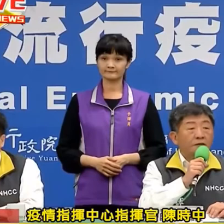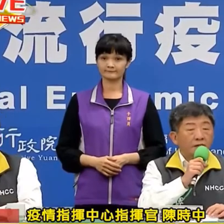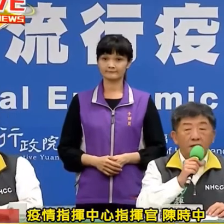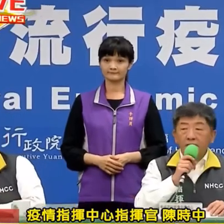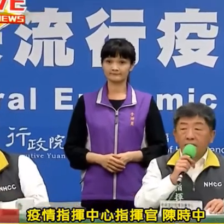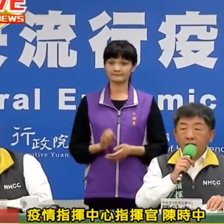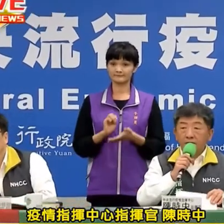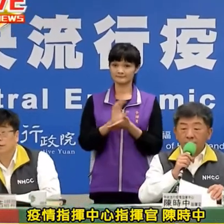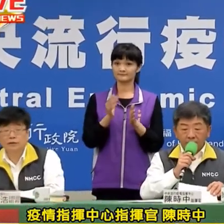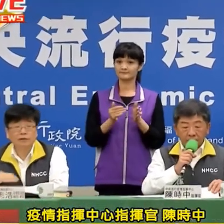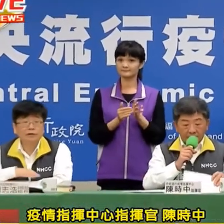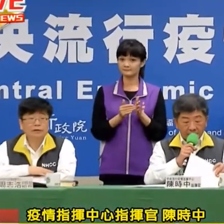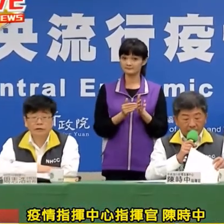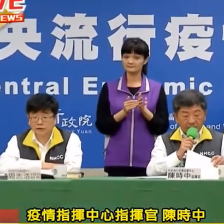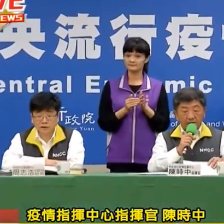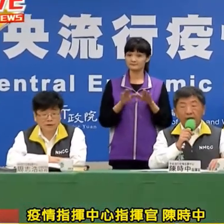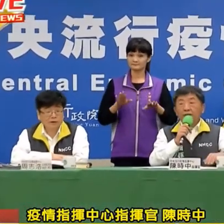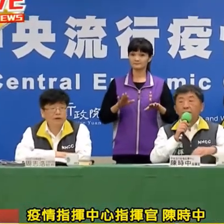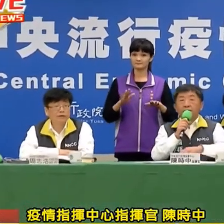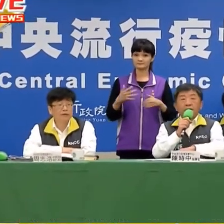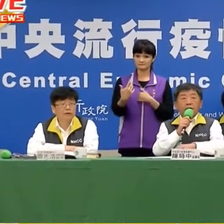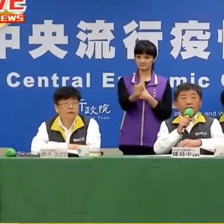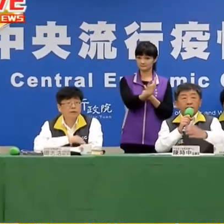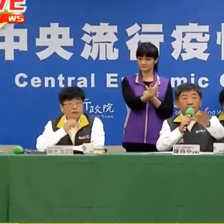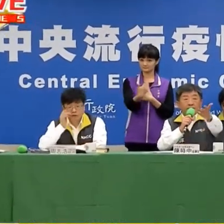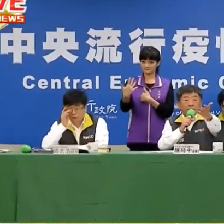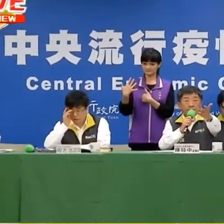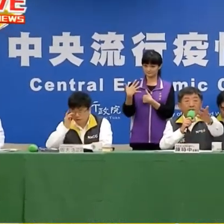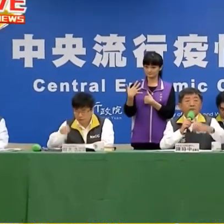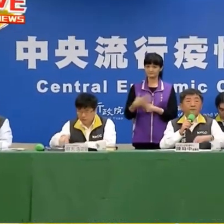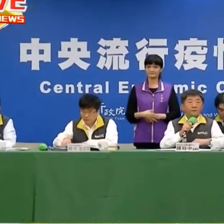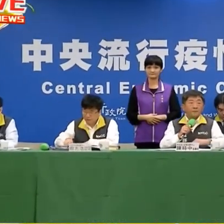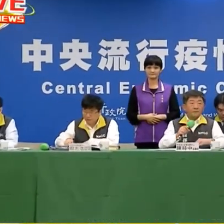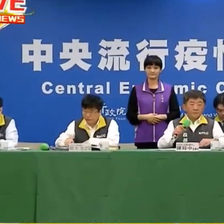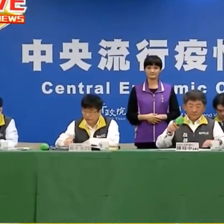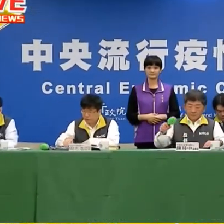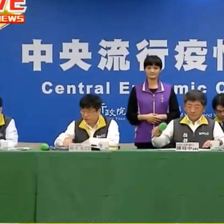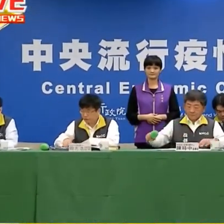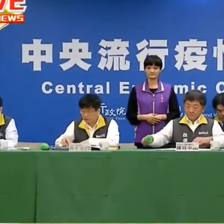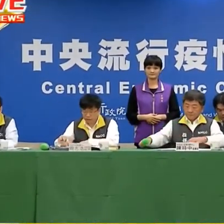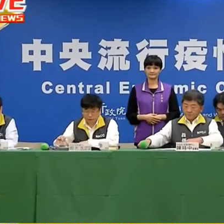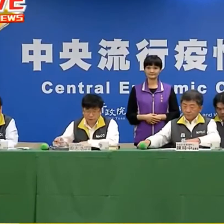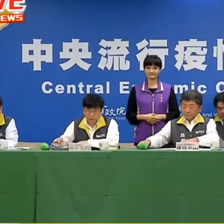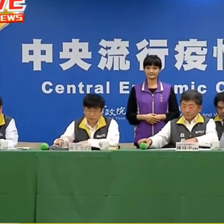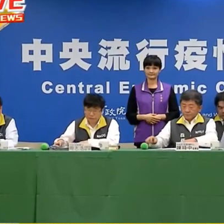报告到这里哈，大家有疑问可以提出来。好了。